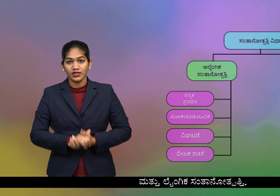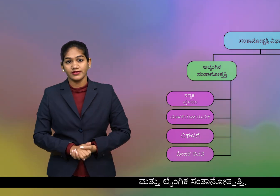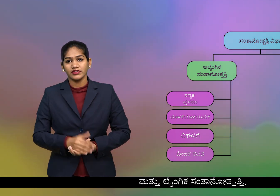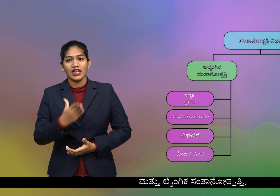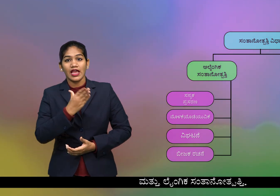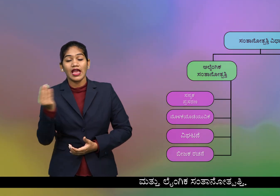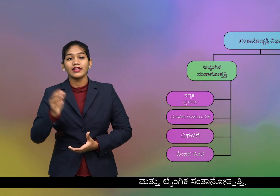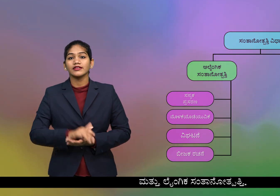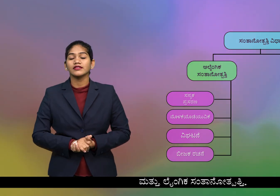ಲೈಂಗಿಕ ಸಂತಾನೋತ್ಪತ್ತಿ.